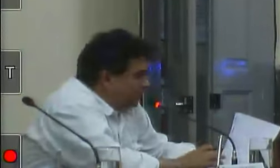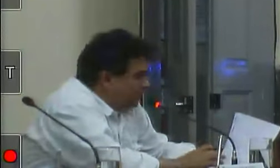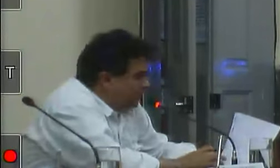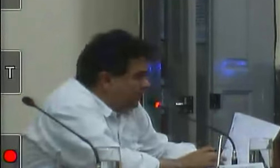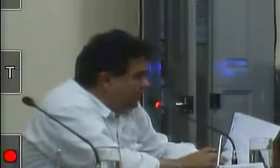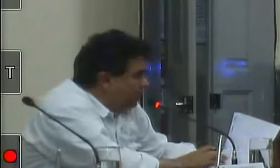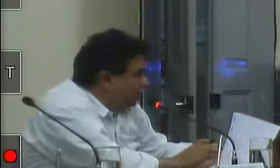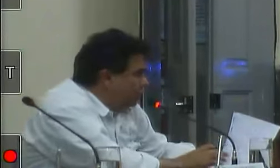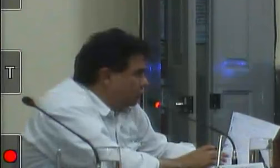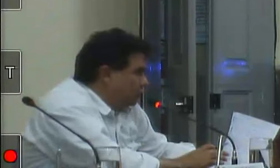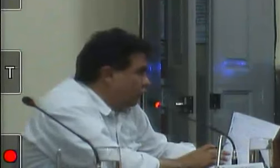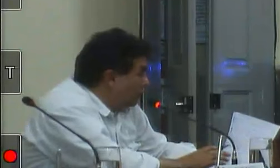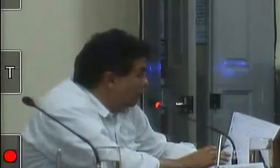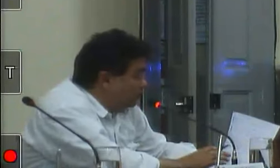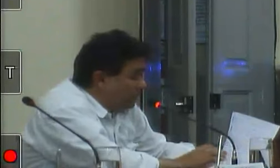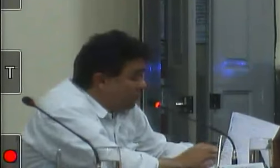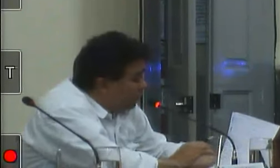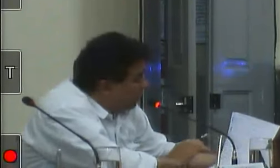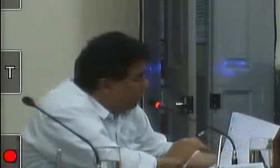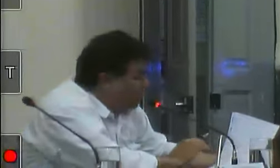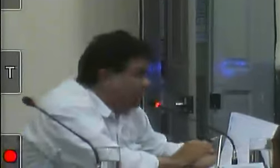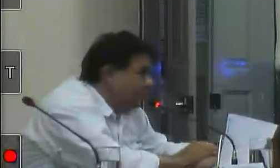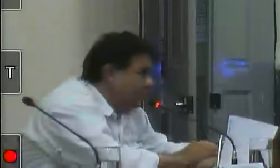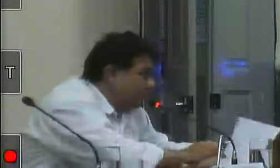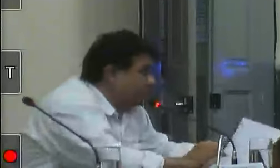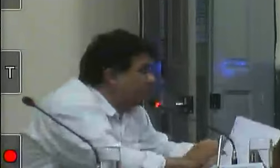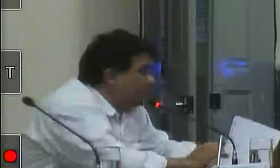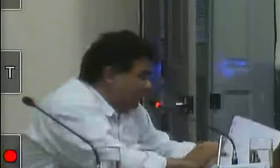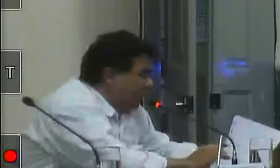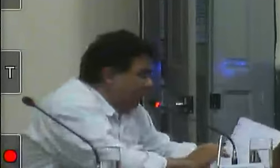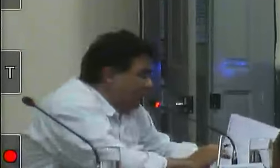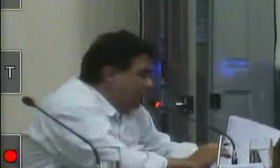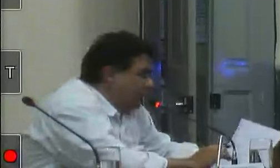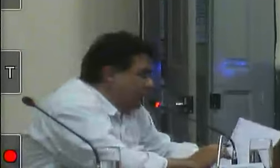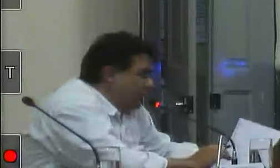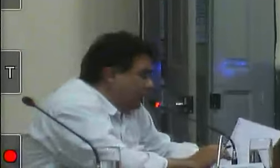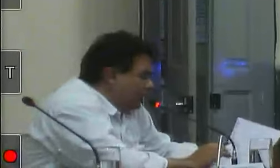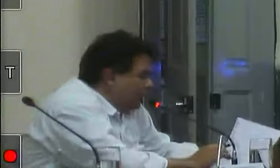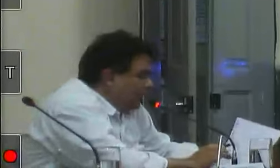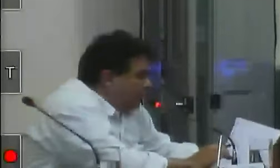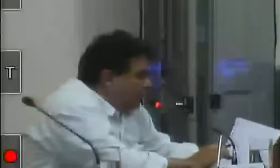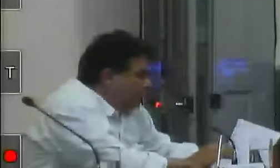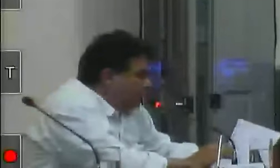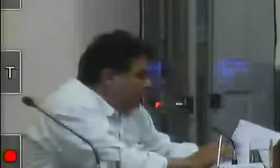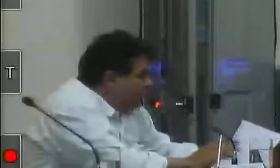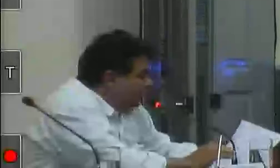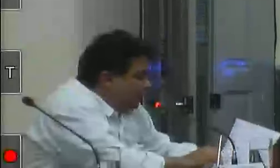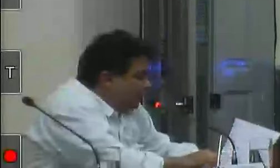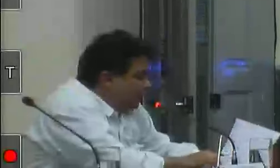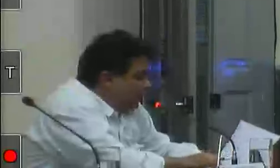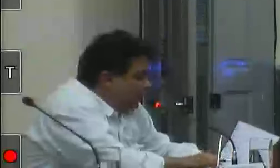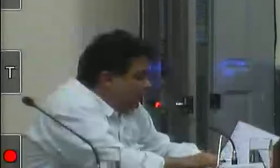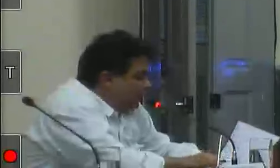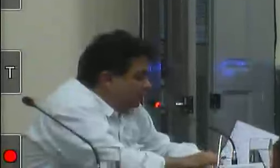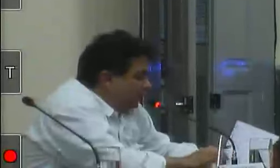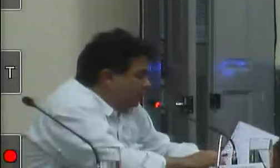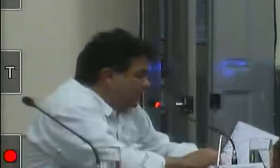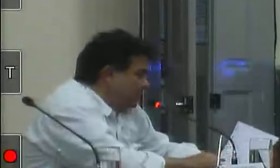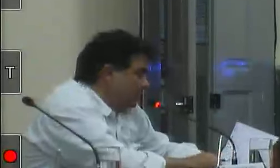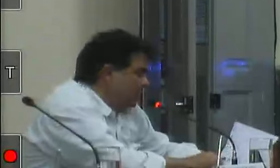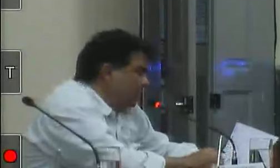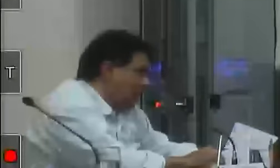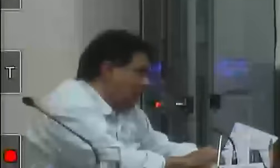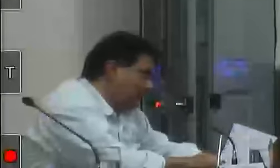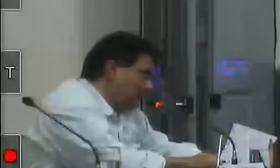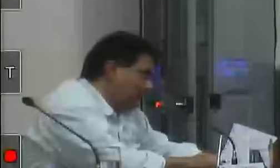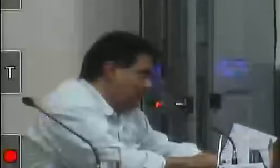entre a secretaria e o Hospital Escola, que eu acho isso aqui é um ponto assim, fundamental. Se tem uma